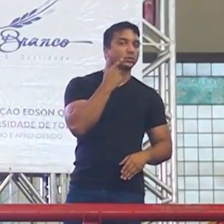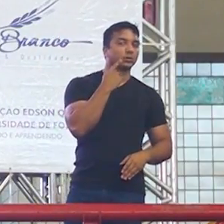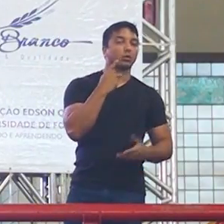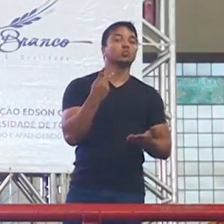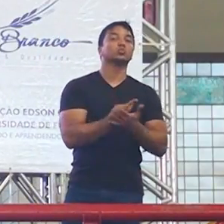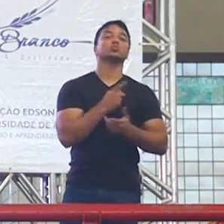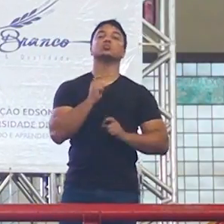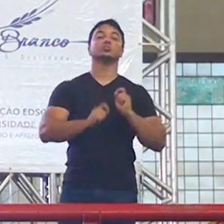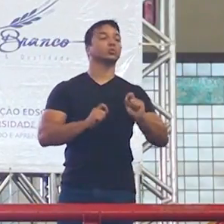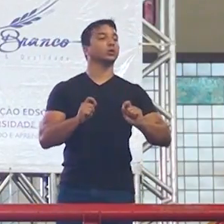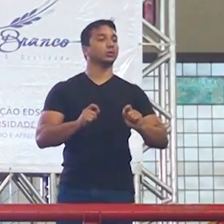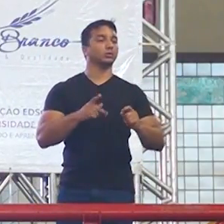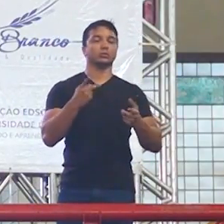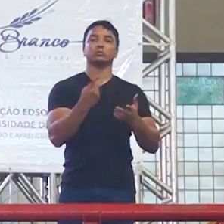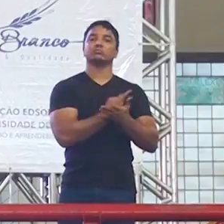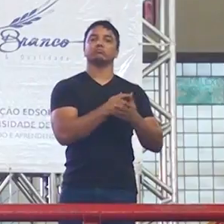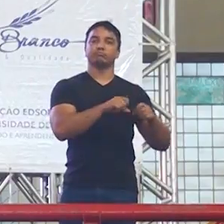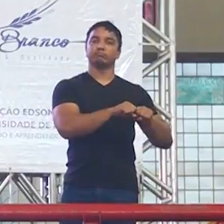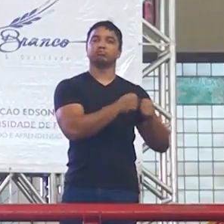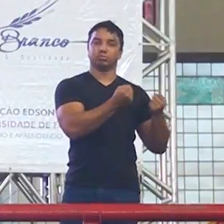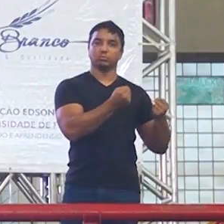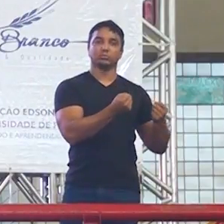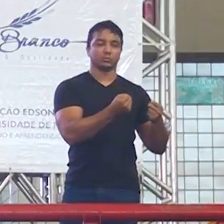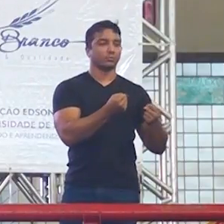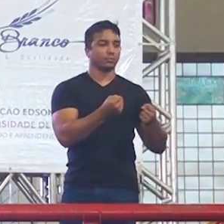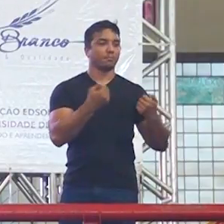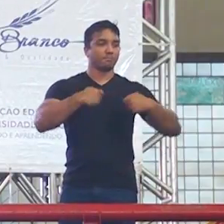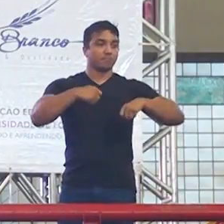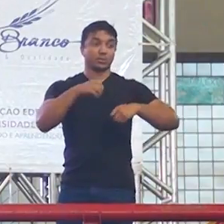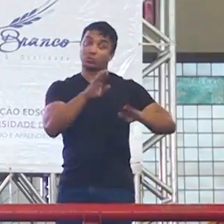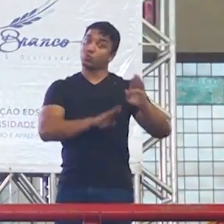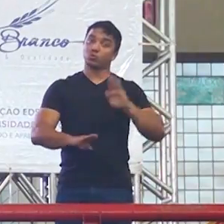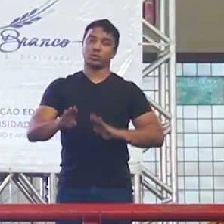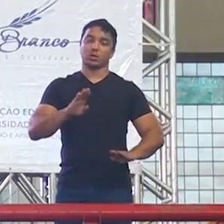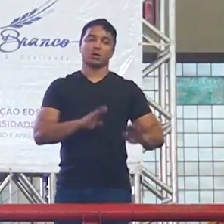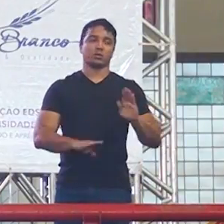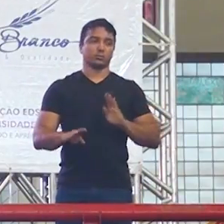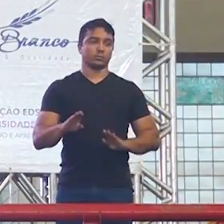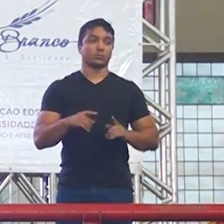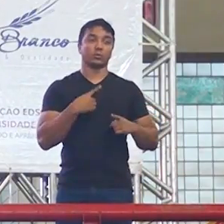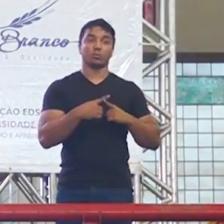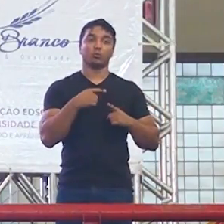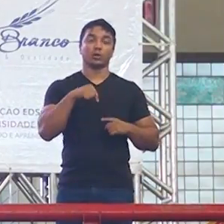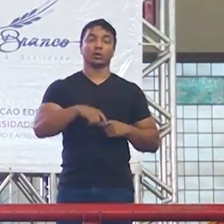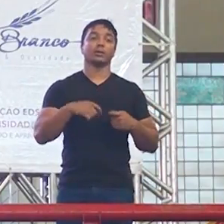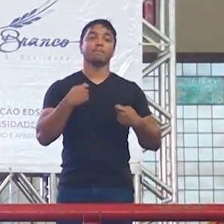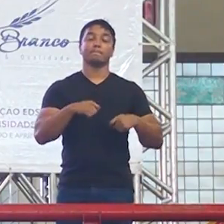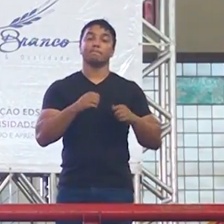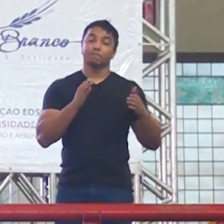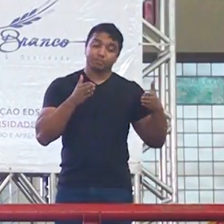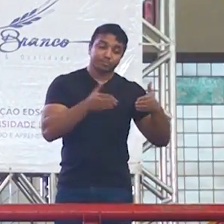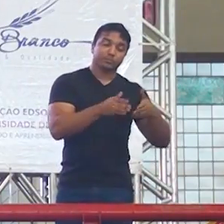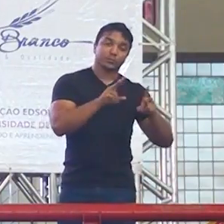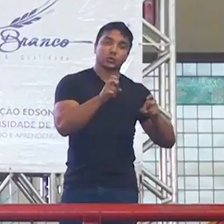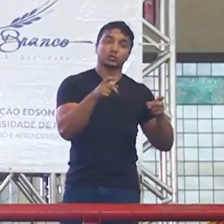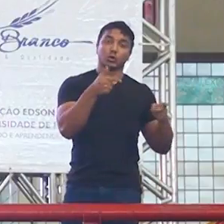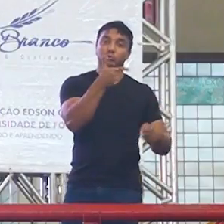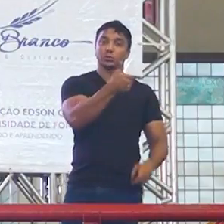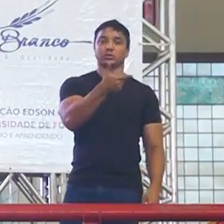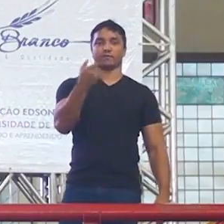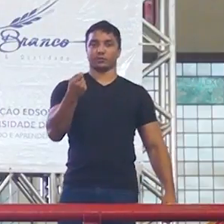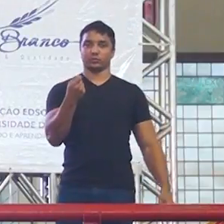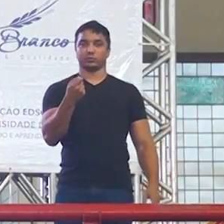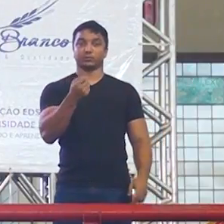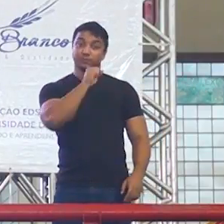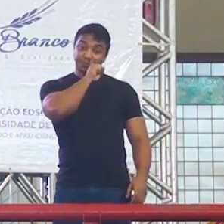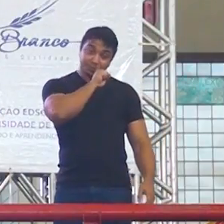acontece, pessoal? Queima. Então aqui a gente tem que ter cuidado. Por quê? Porque aqui a gente só pode ligar aparelhos feitos para 220.